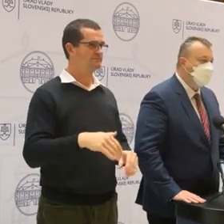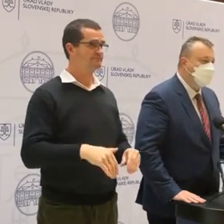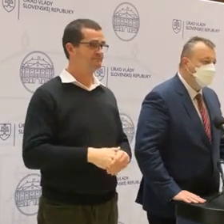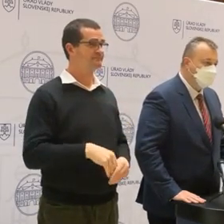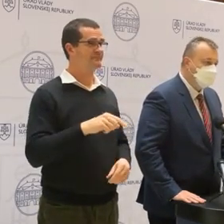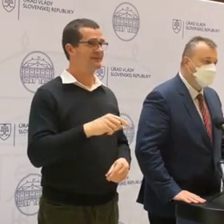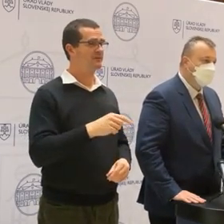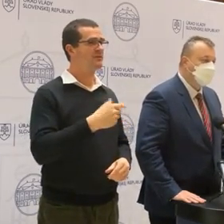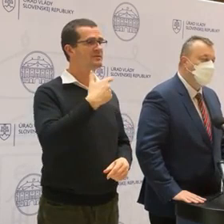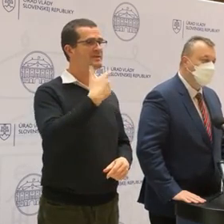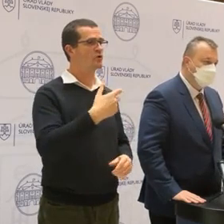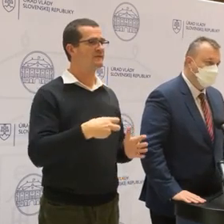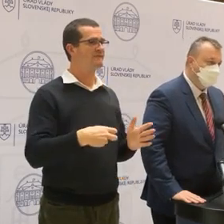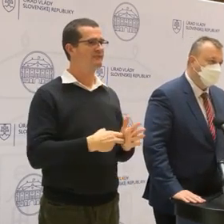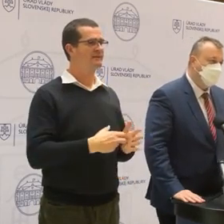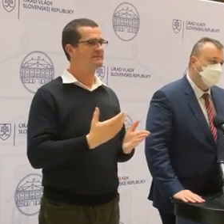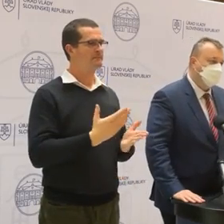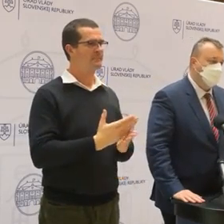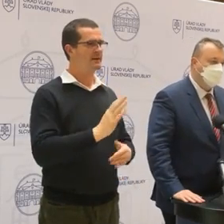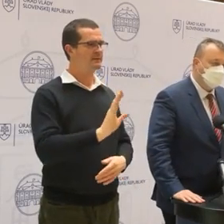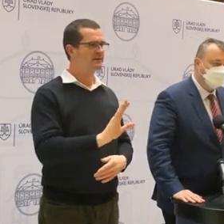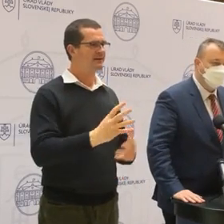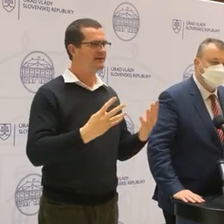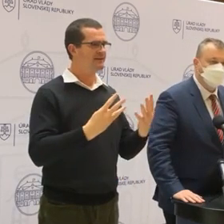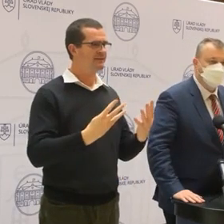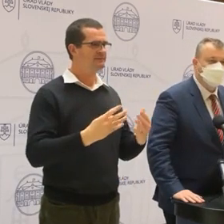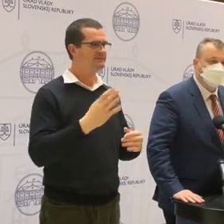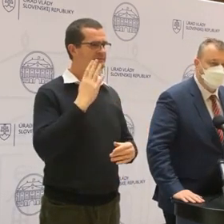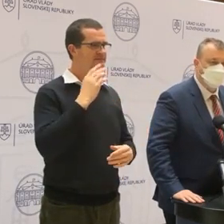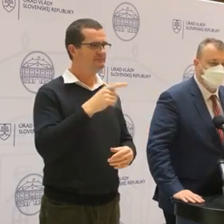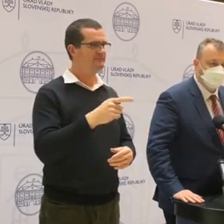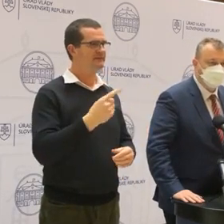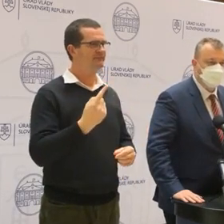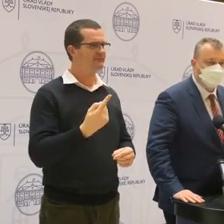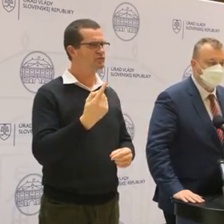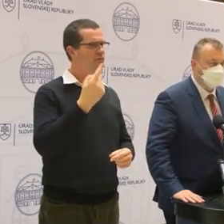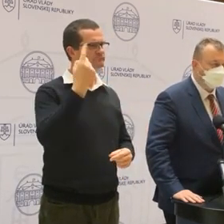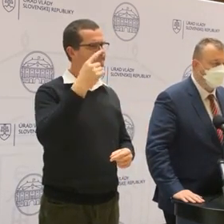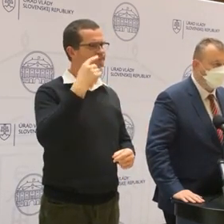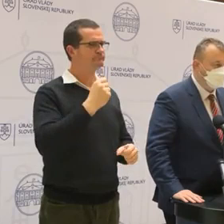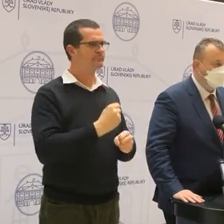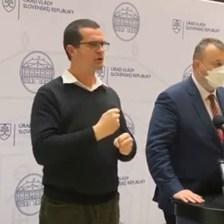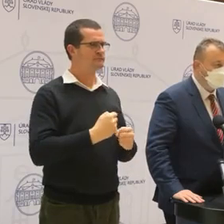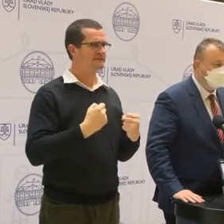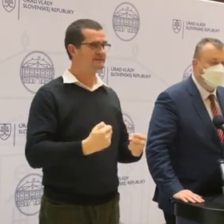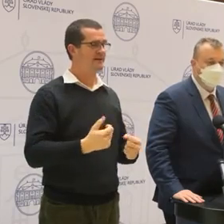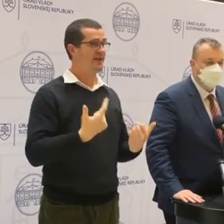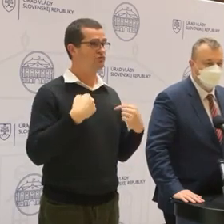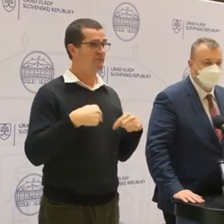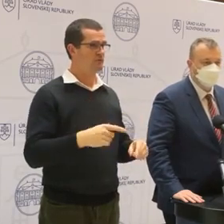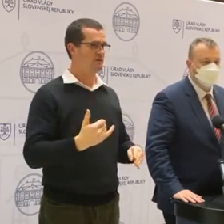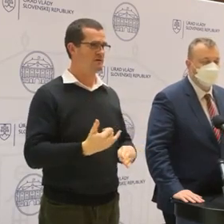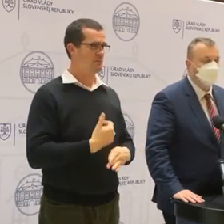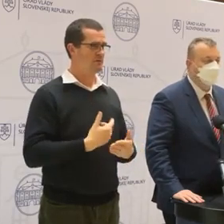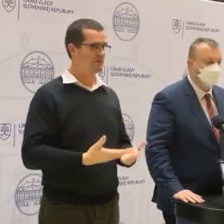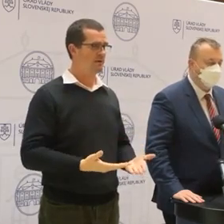Tieto národné víza sú určené na 90 dní pre vysoko kvalifikované pracovné sily, ktoré na Slovensku